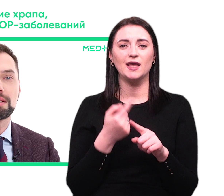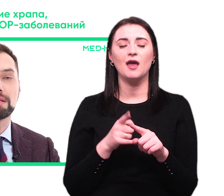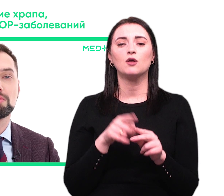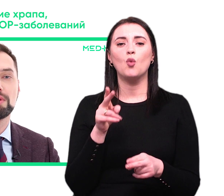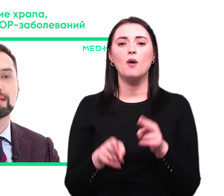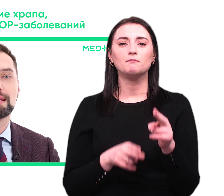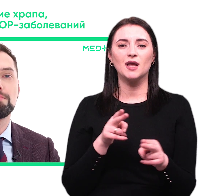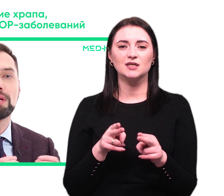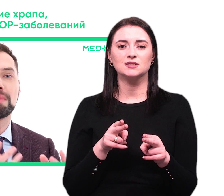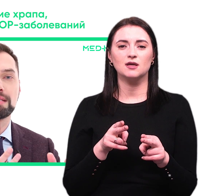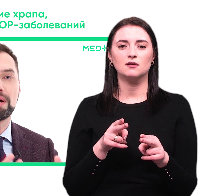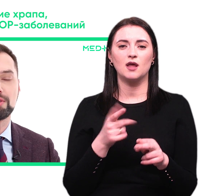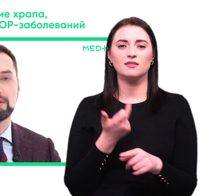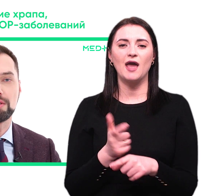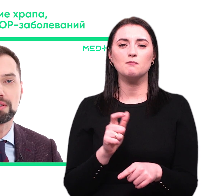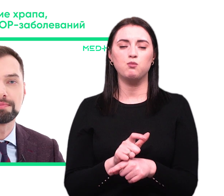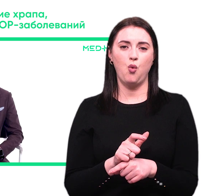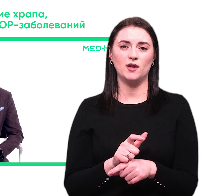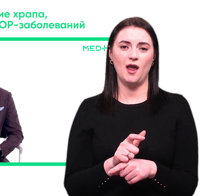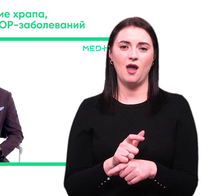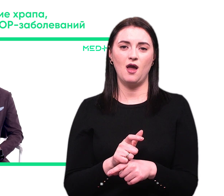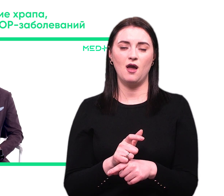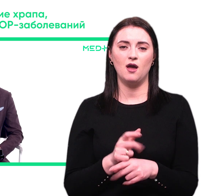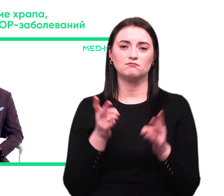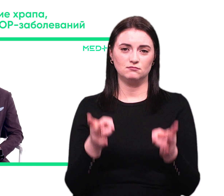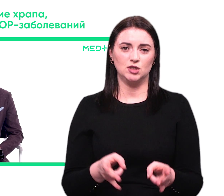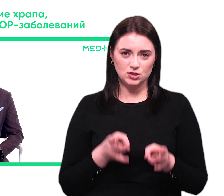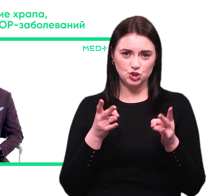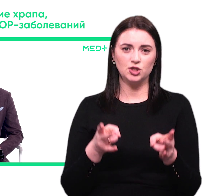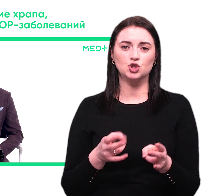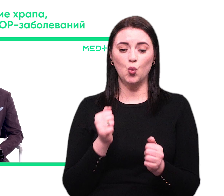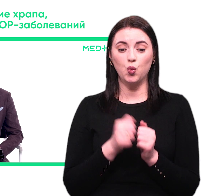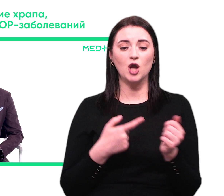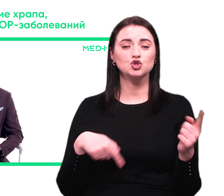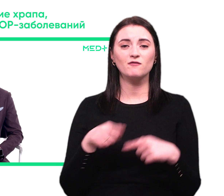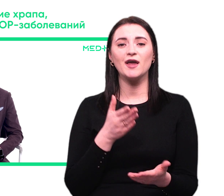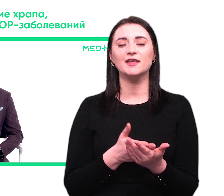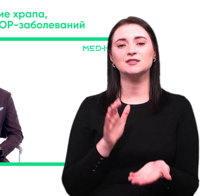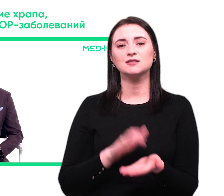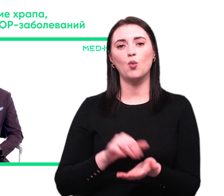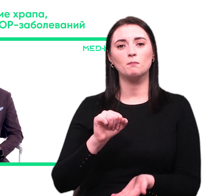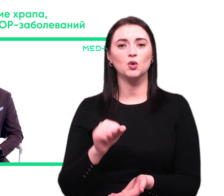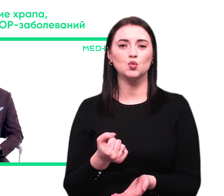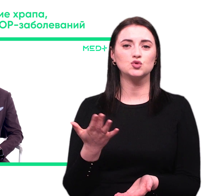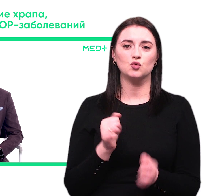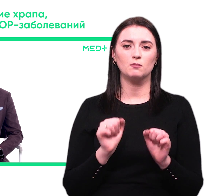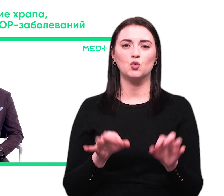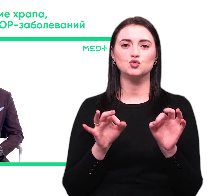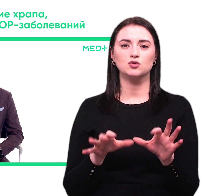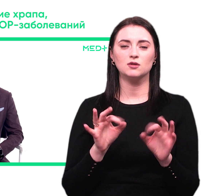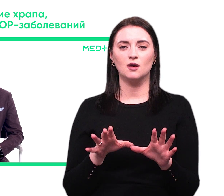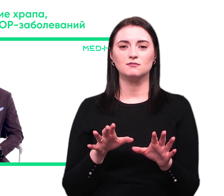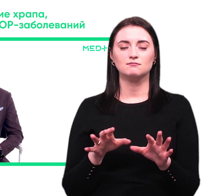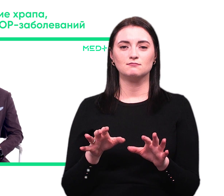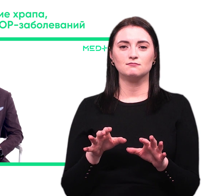операция, эта хирургия, она наиболее максимально щадящая. У каждого из нас есть знакомые, друзья, которые могут рассказать вам блокбастер,